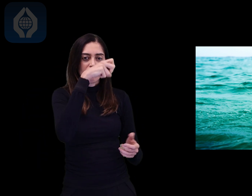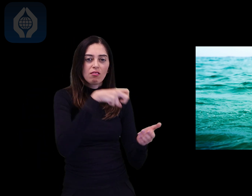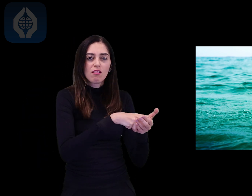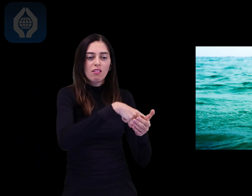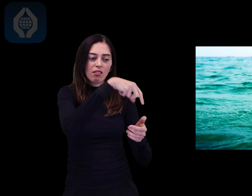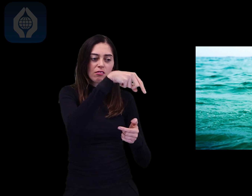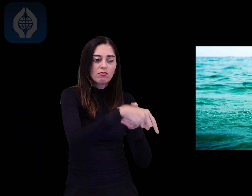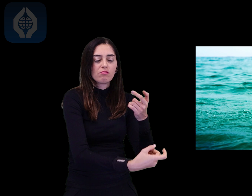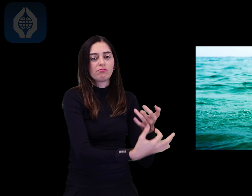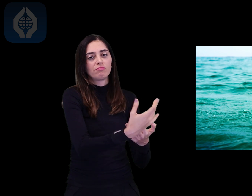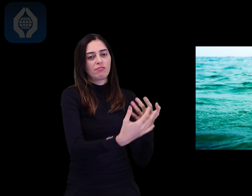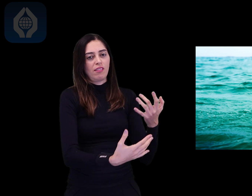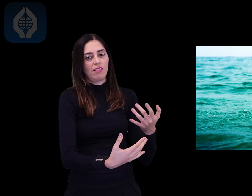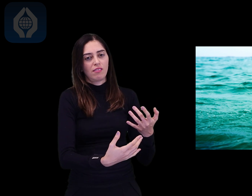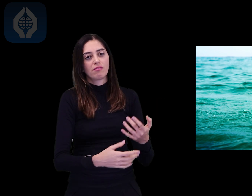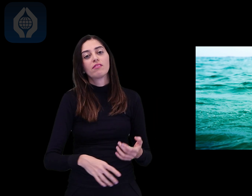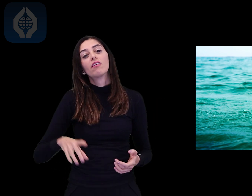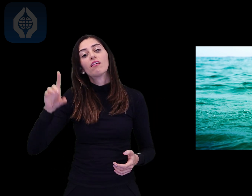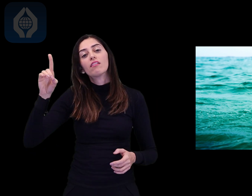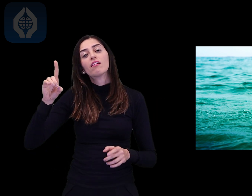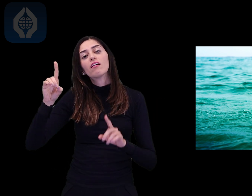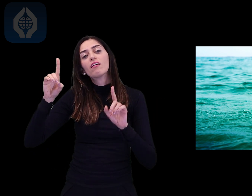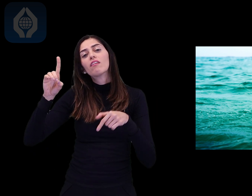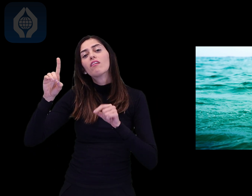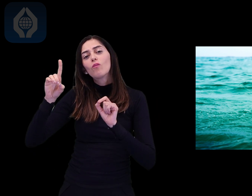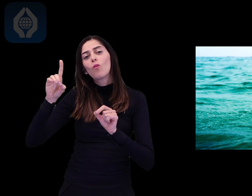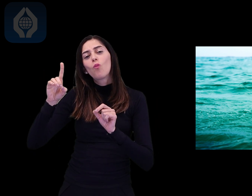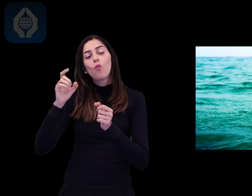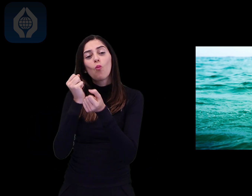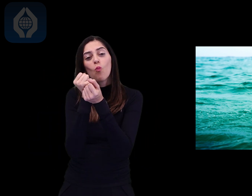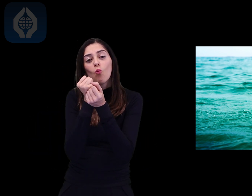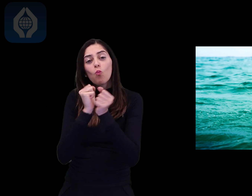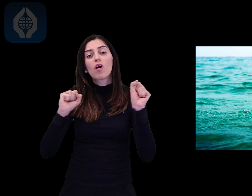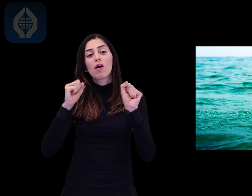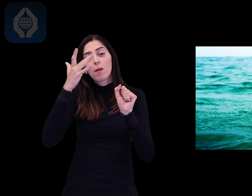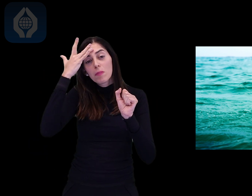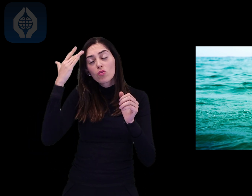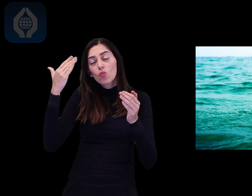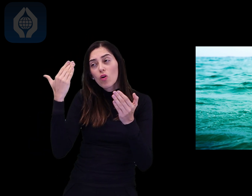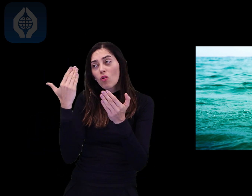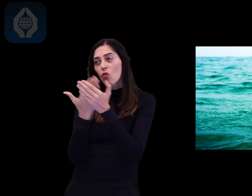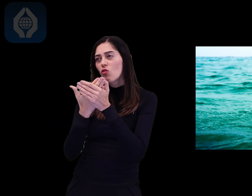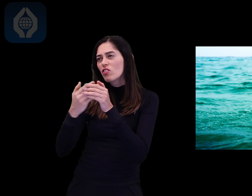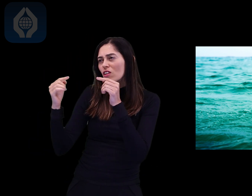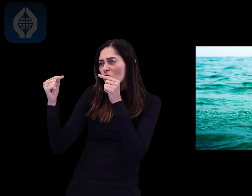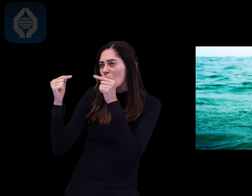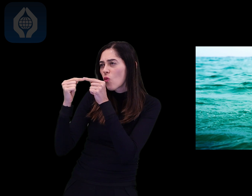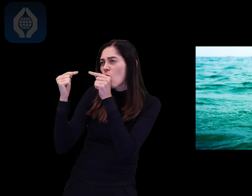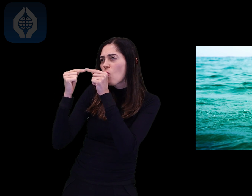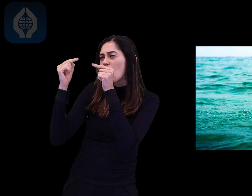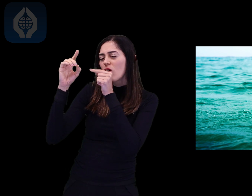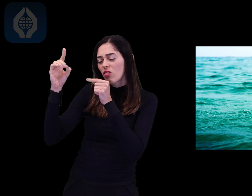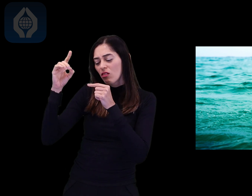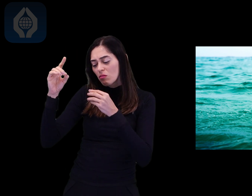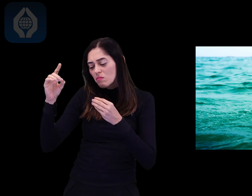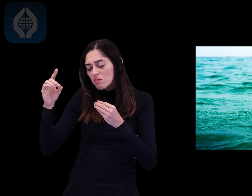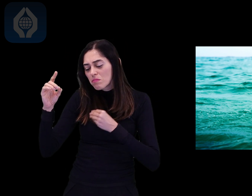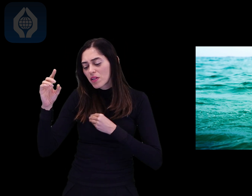eterno. Essa é a maneira de Deus com todas as pessoas. Deus só libertará aqueles que concordarem com